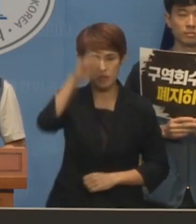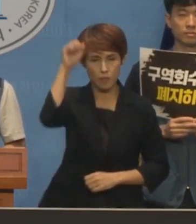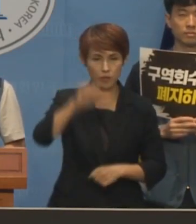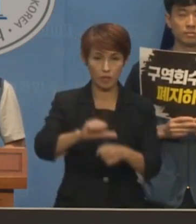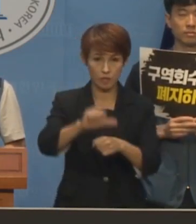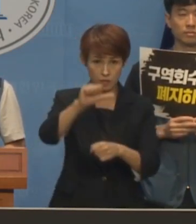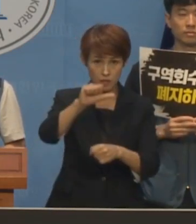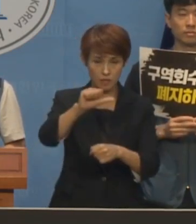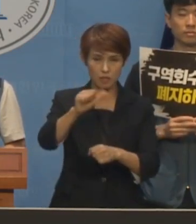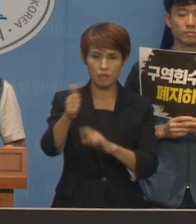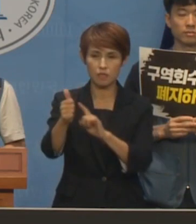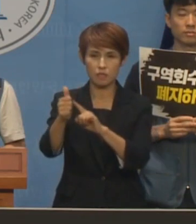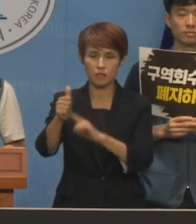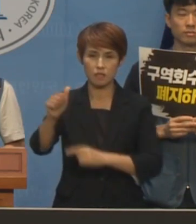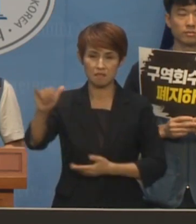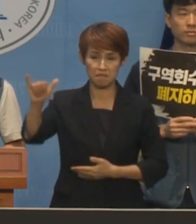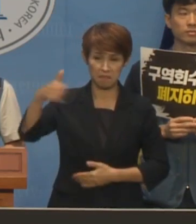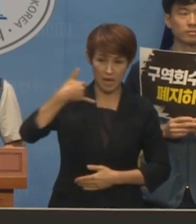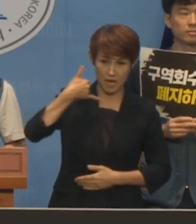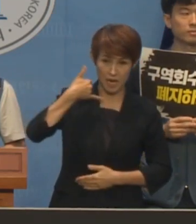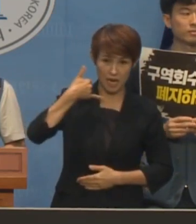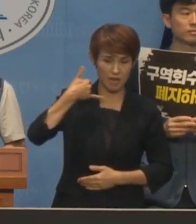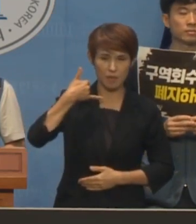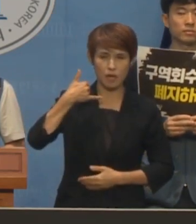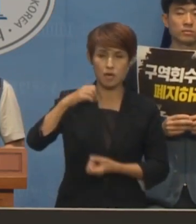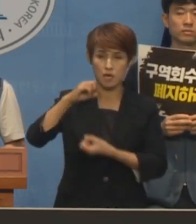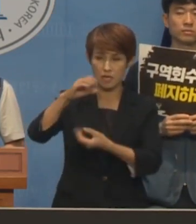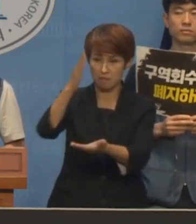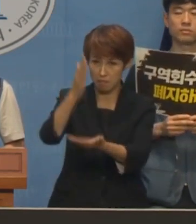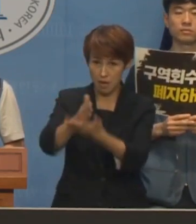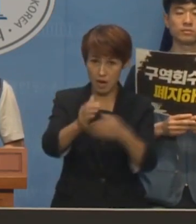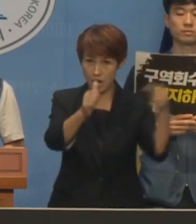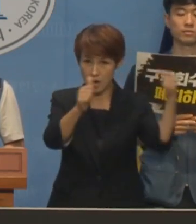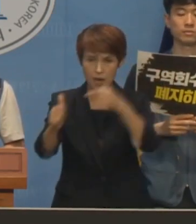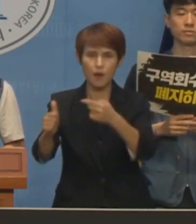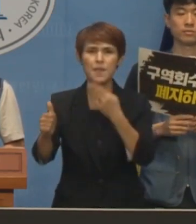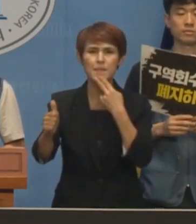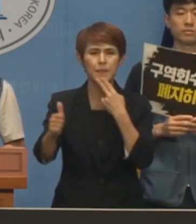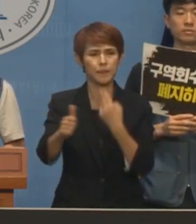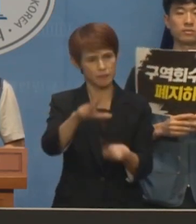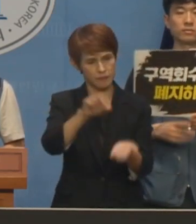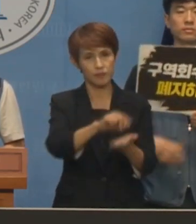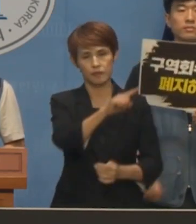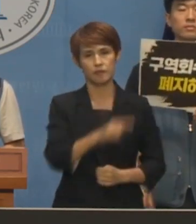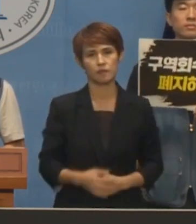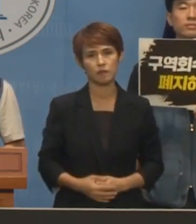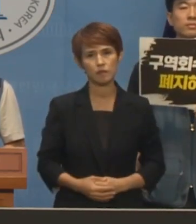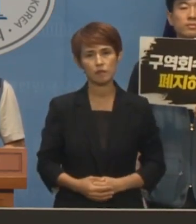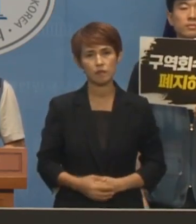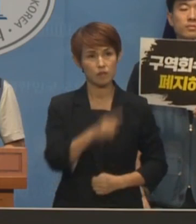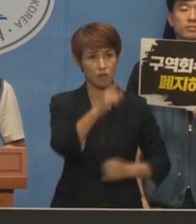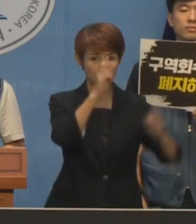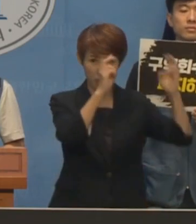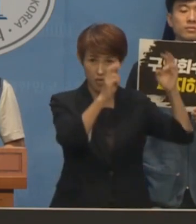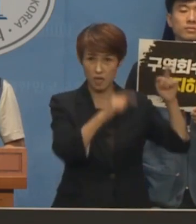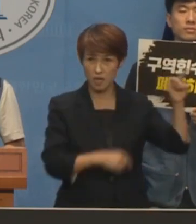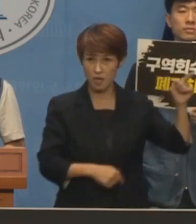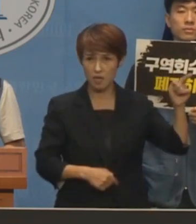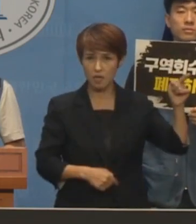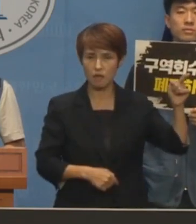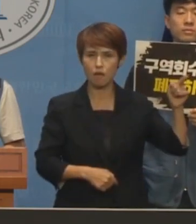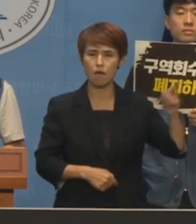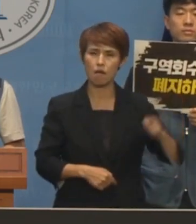5시 고인의 연락을 받고서도 배송 중단을 지시하지 않은 것입니다 그야말로 쿠팡 로켓 배송의